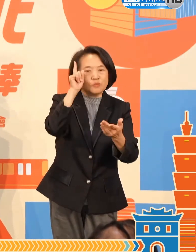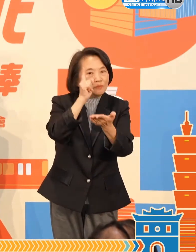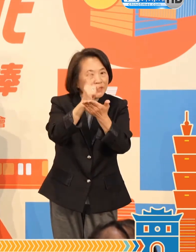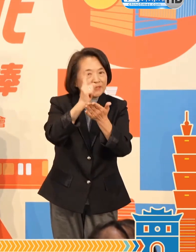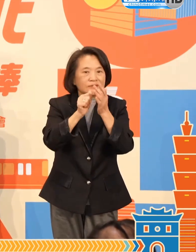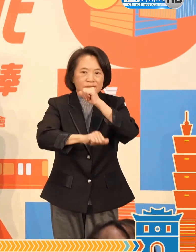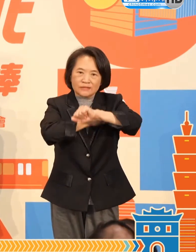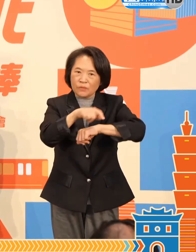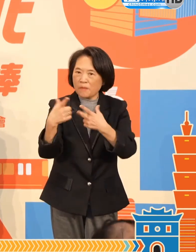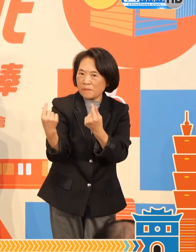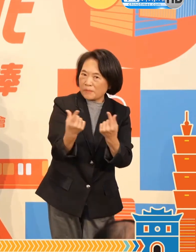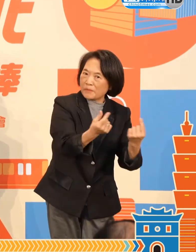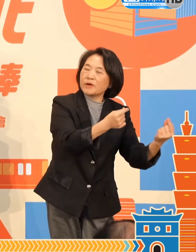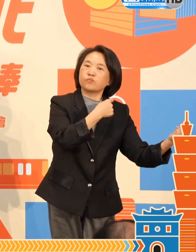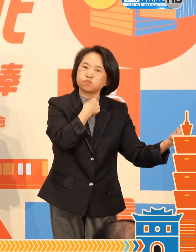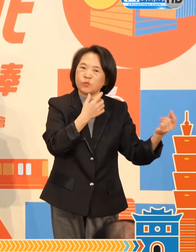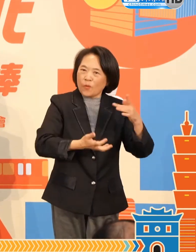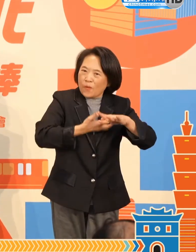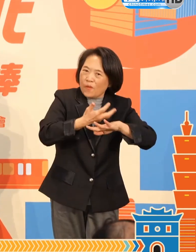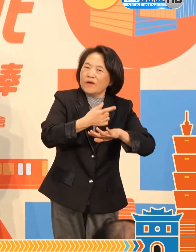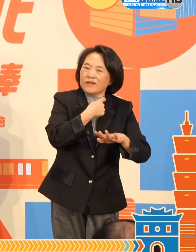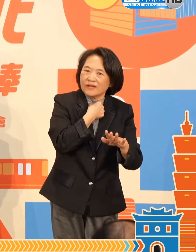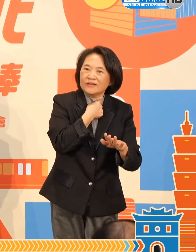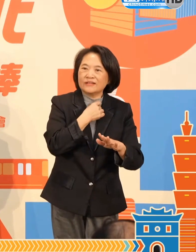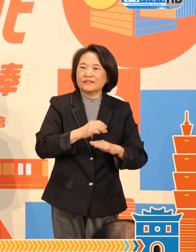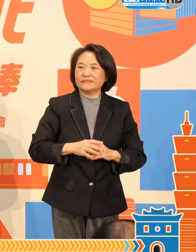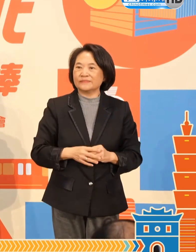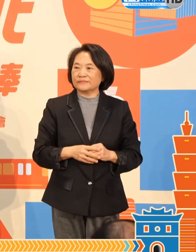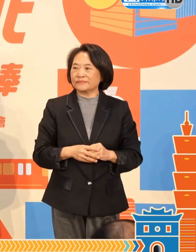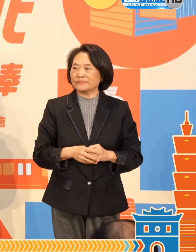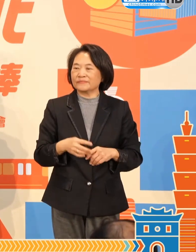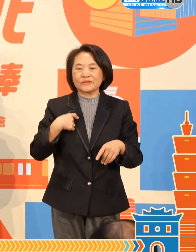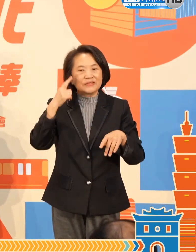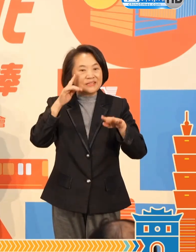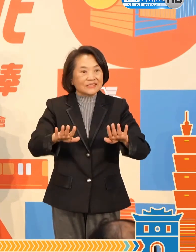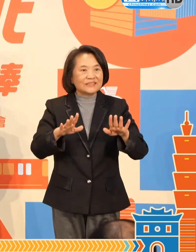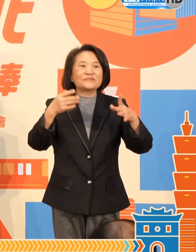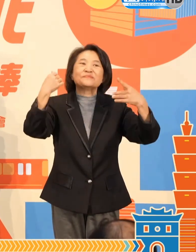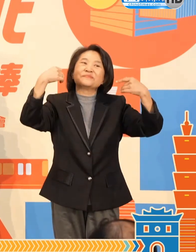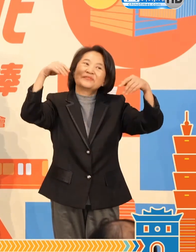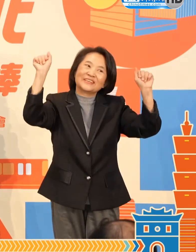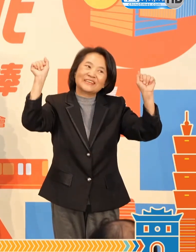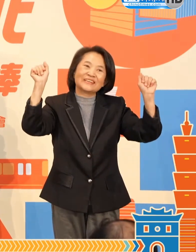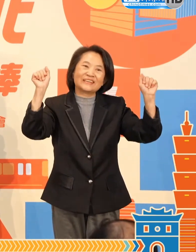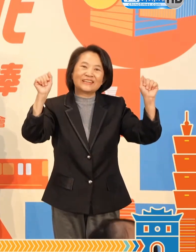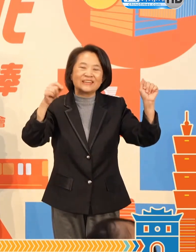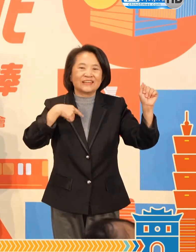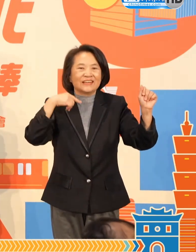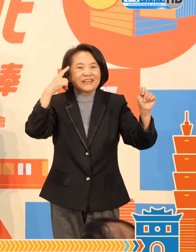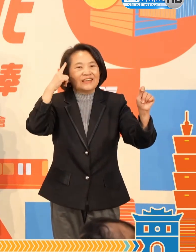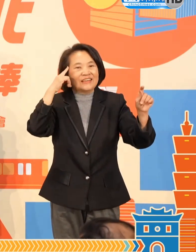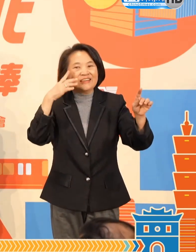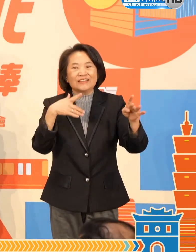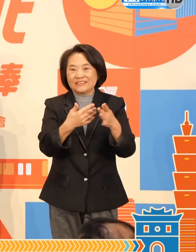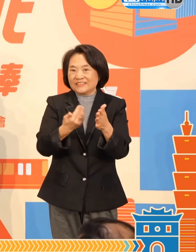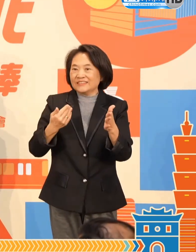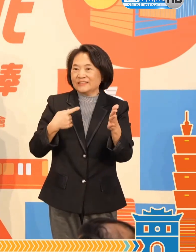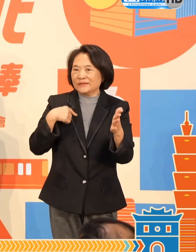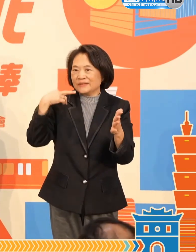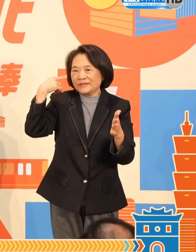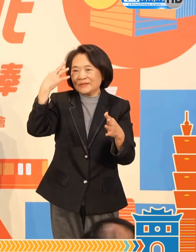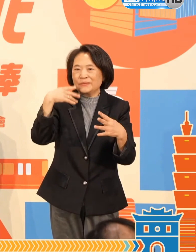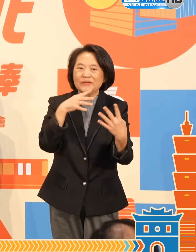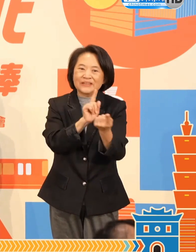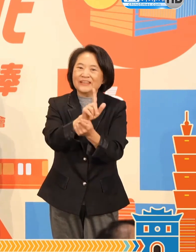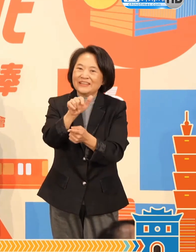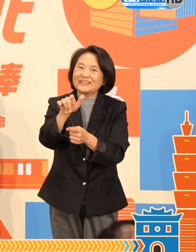日常付出跟积累中。那今天毕业了，那中间我们非常感谢